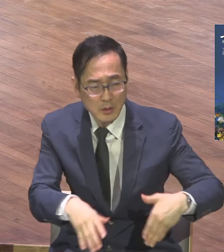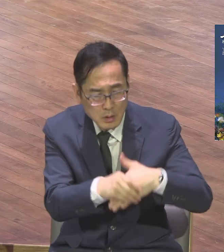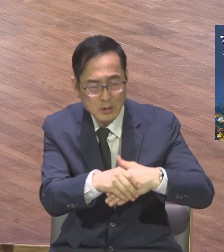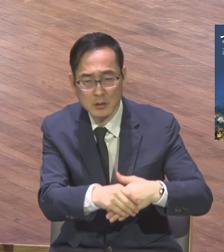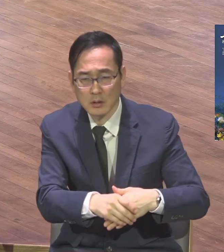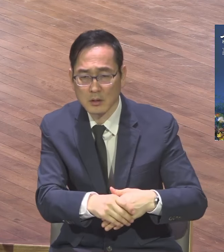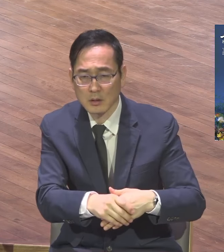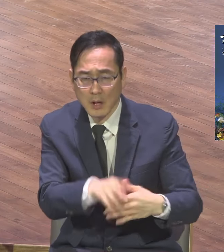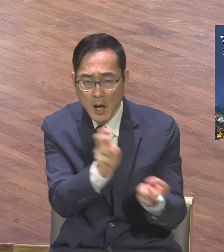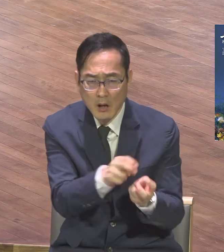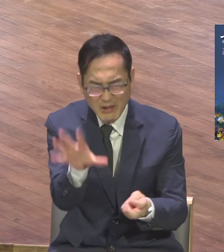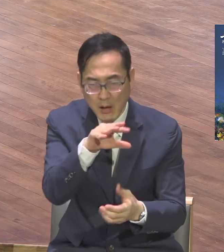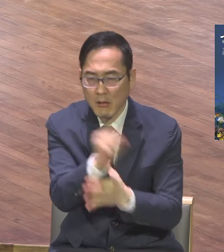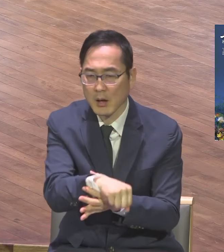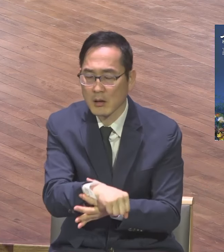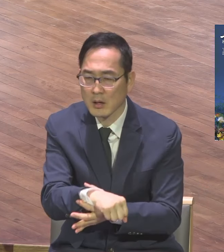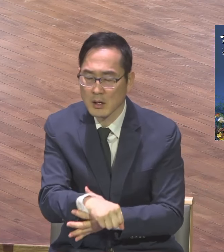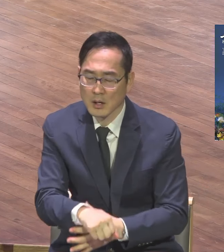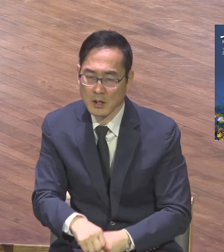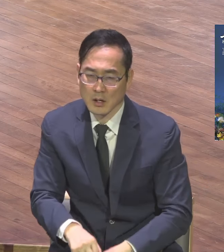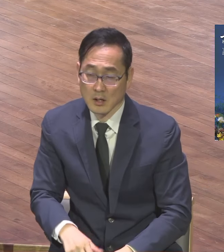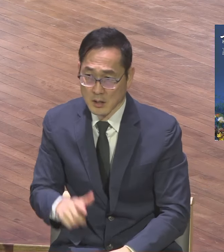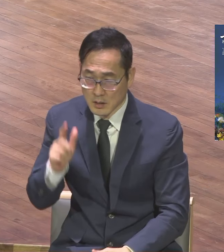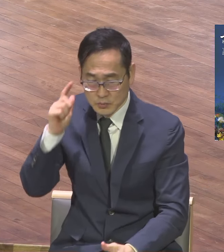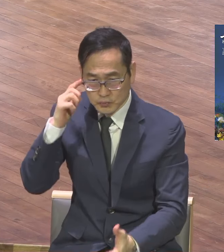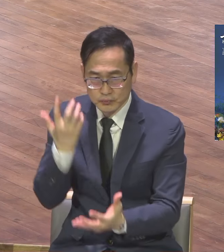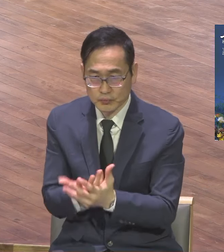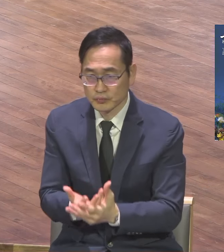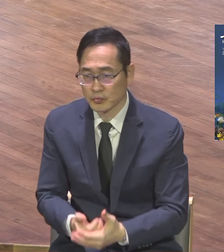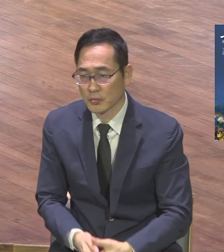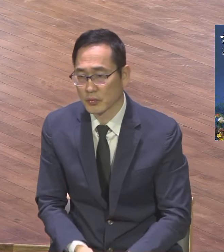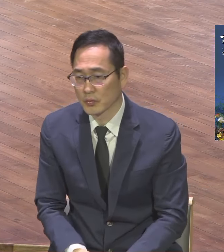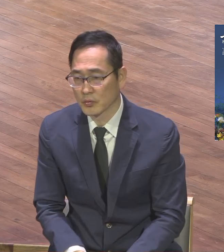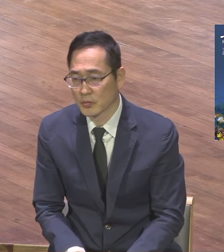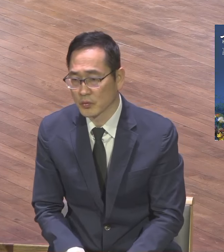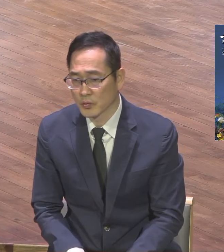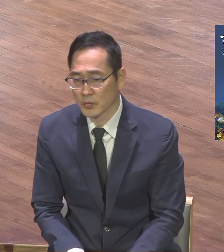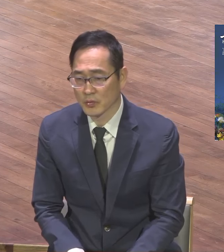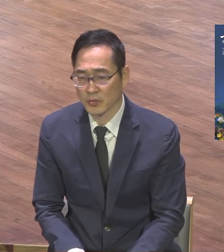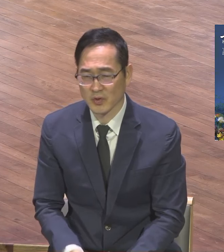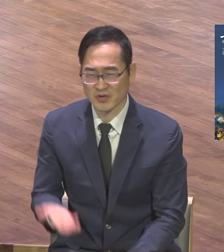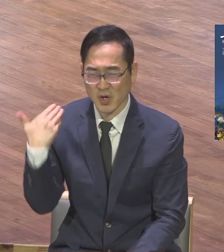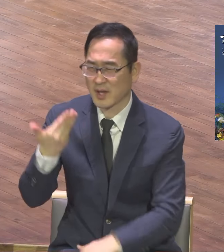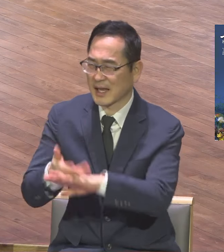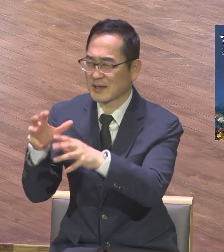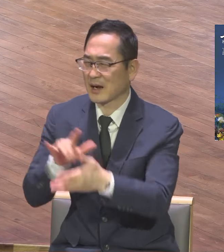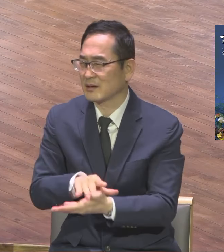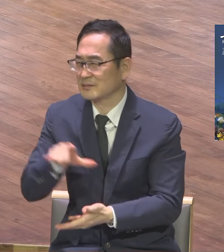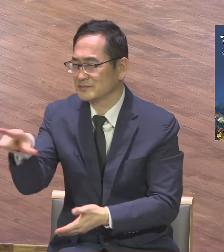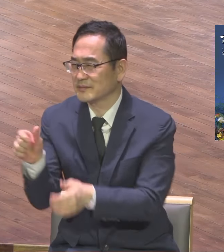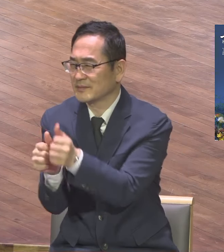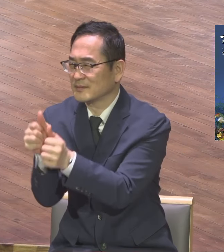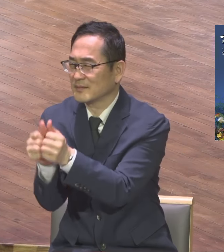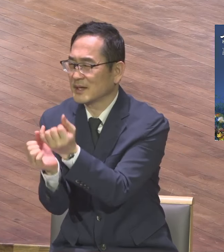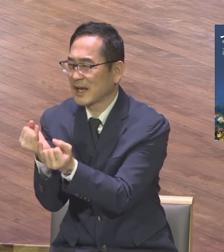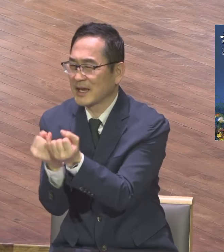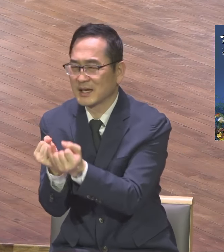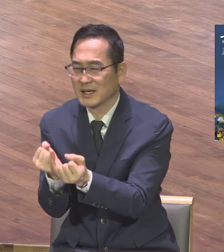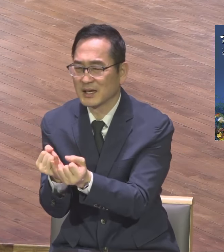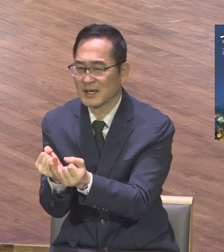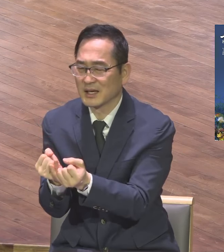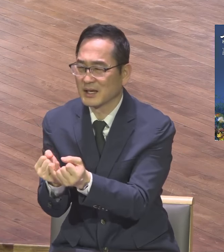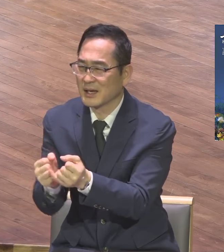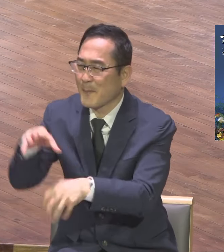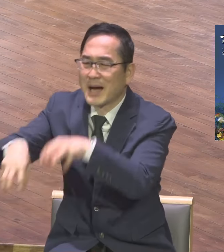제가요 세 번에 시집 가가지고 그 게이 그 도시를 차를 타고 지나가십니다. 차를 지나가면 보자 하면